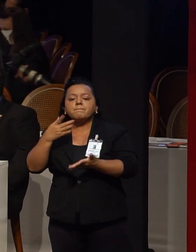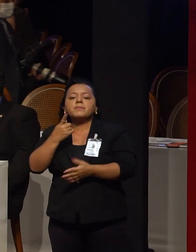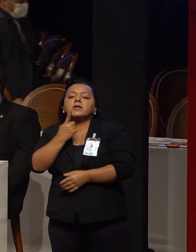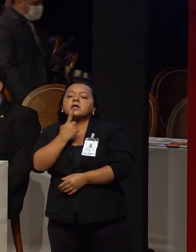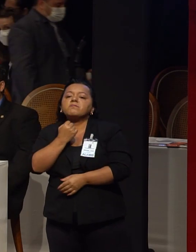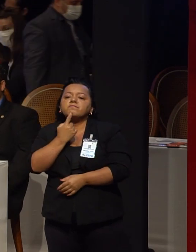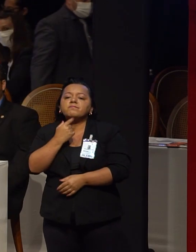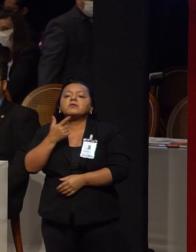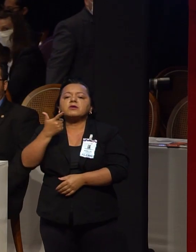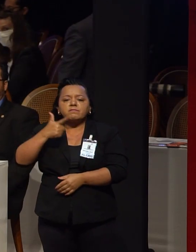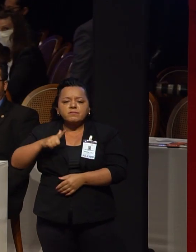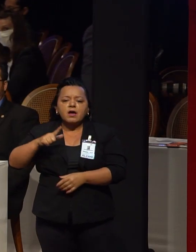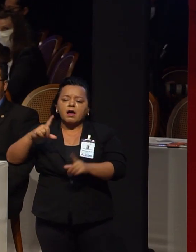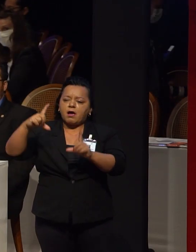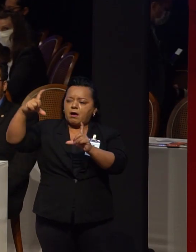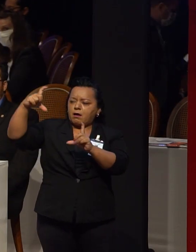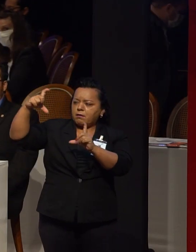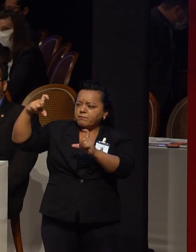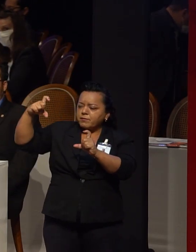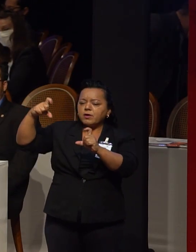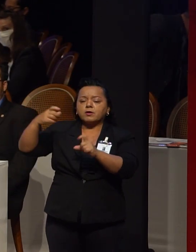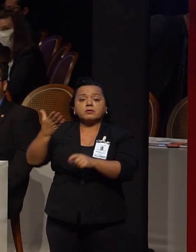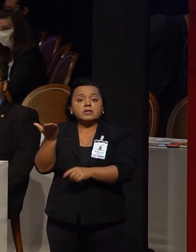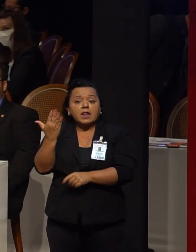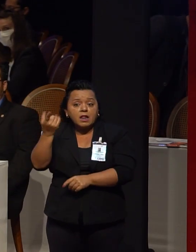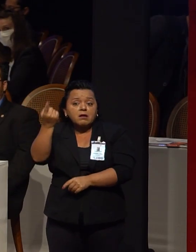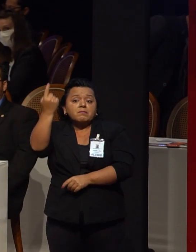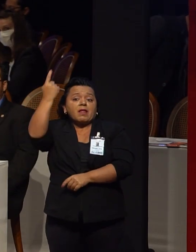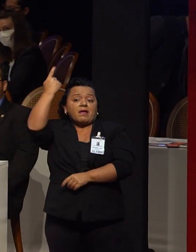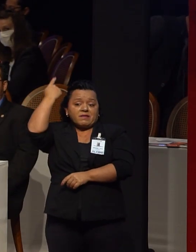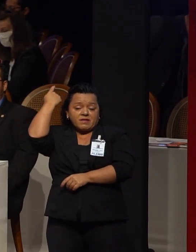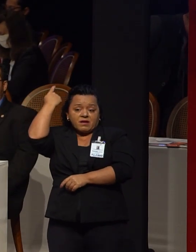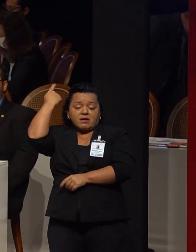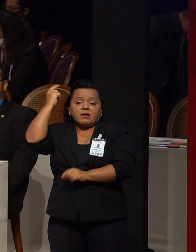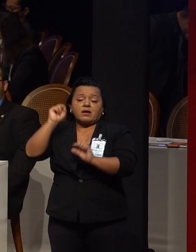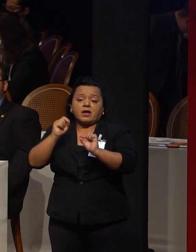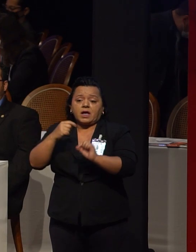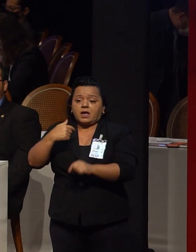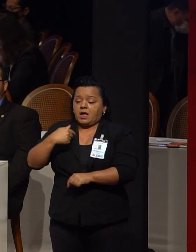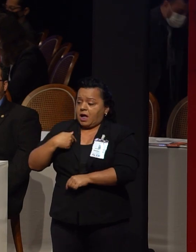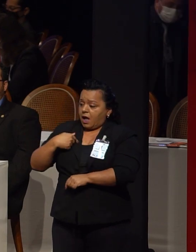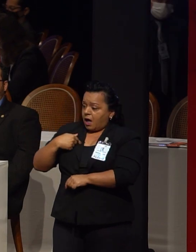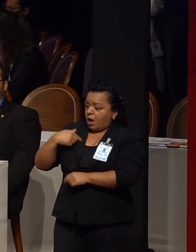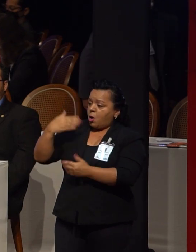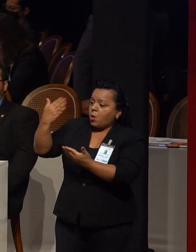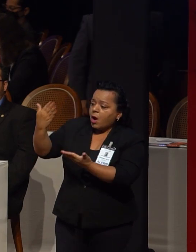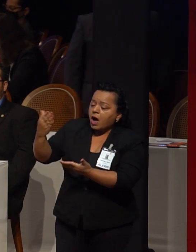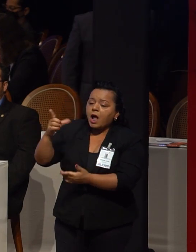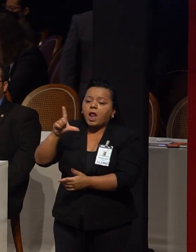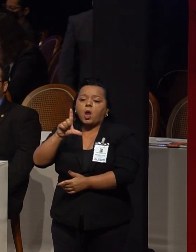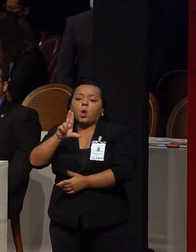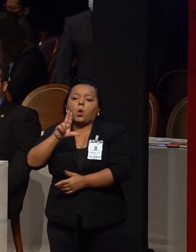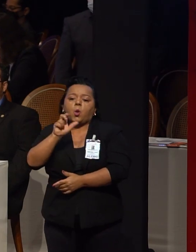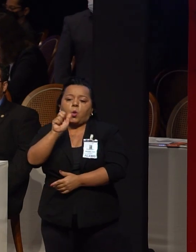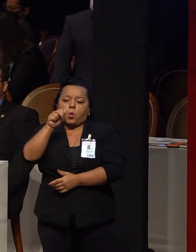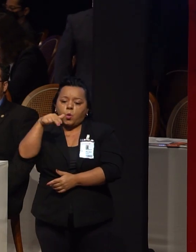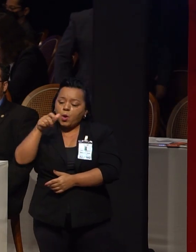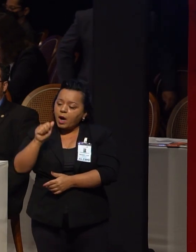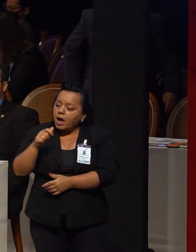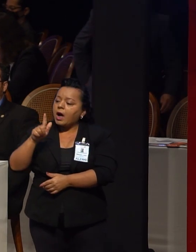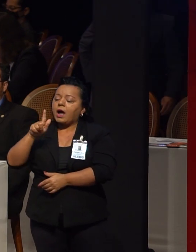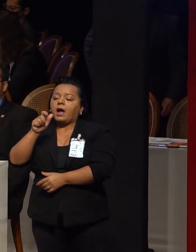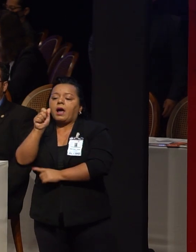foto que nós fizemos lá atrás, eu, a Luana Rocha, o Gabriel,